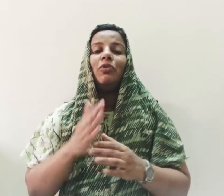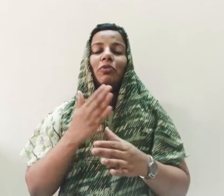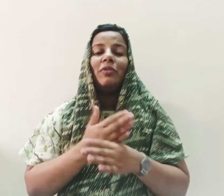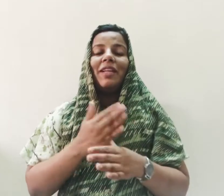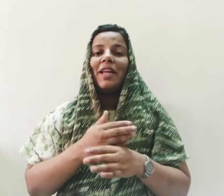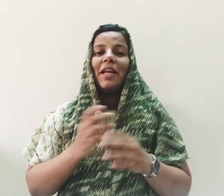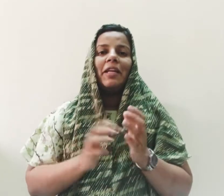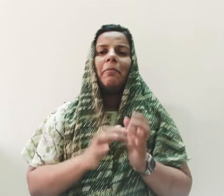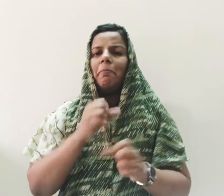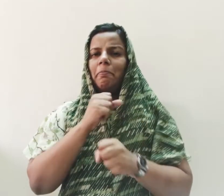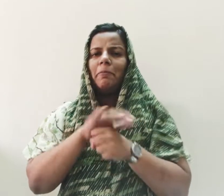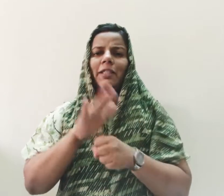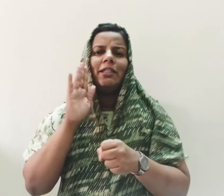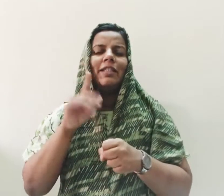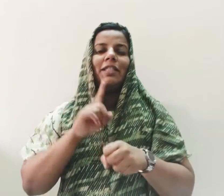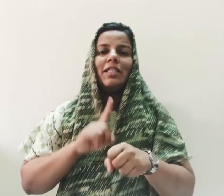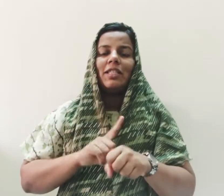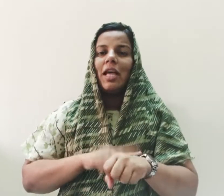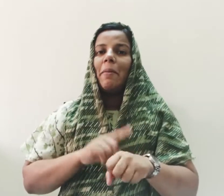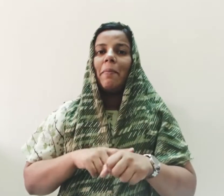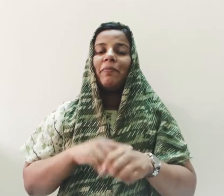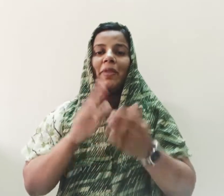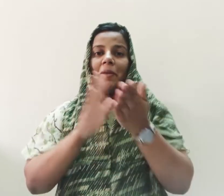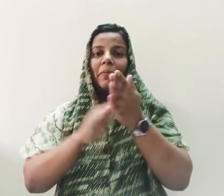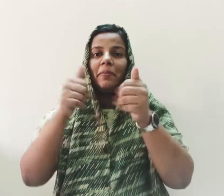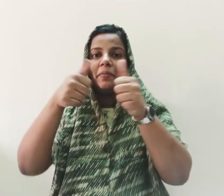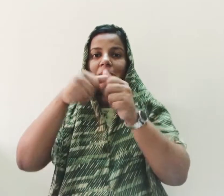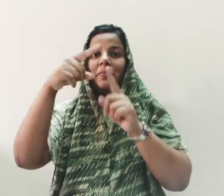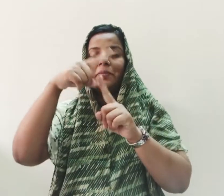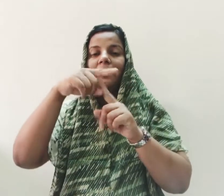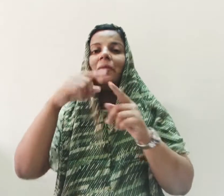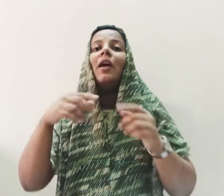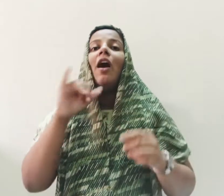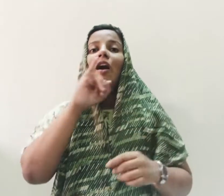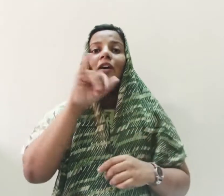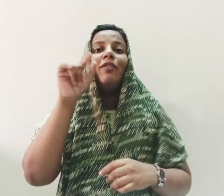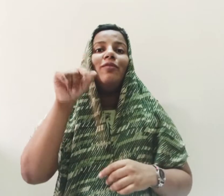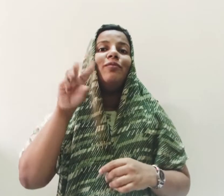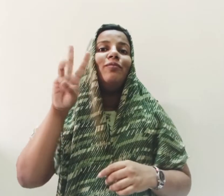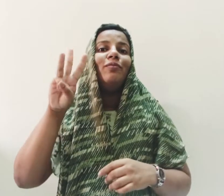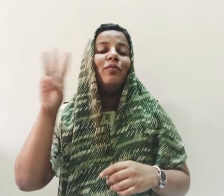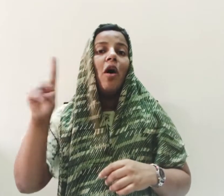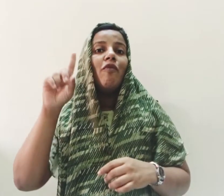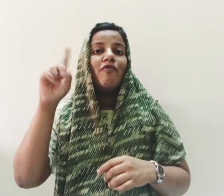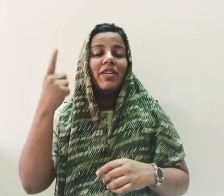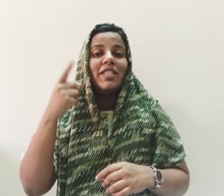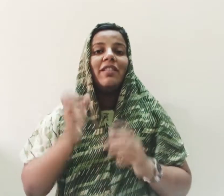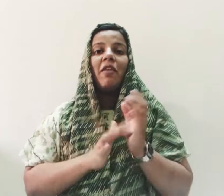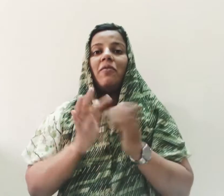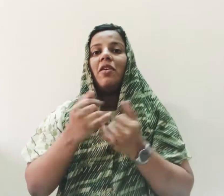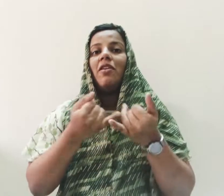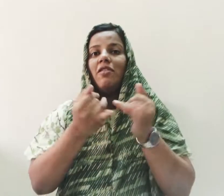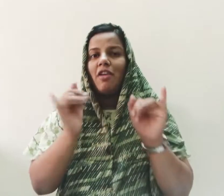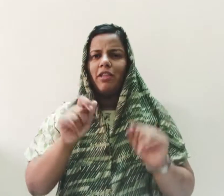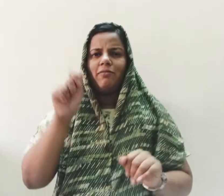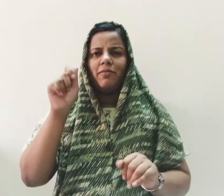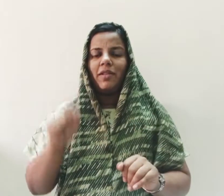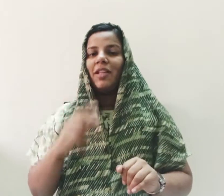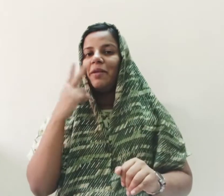തൻ ഗിരിപ്രഭാഷണത്തിൽ മത്തായിയുടെ സുവിശേഷം 6:33 ഇങ്ങനെ പറഞ്ഞു, മുമ്പേ അവൻ്റെ രാജ്യവും നീതിയും നീ അന്വേഷിക്കുക,